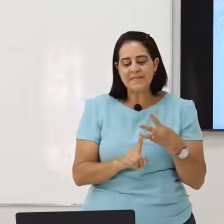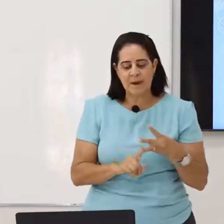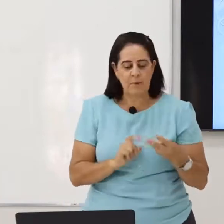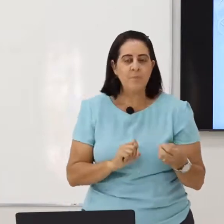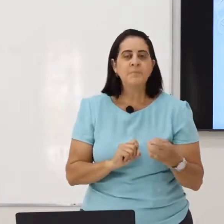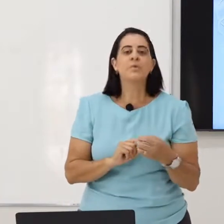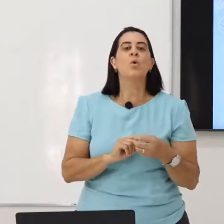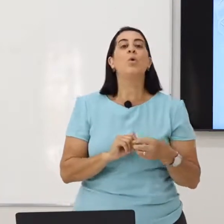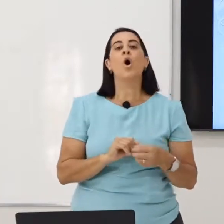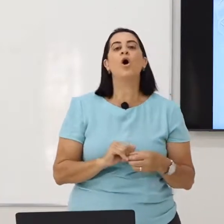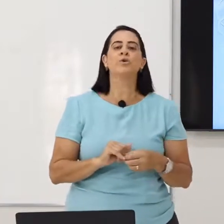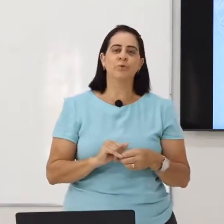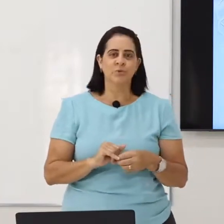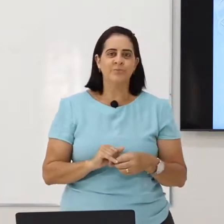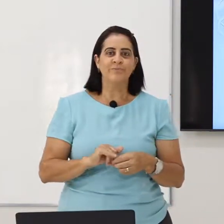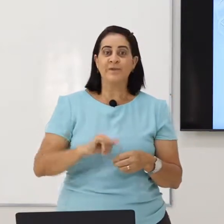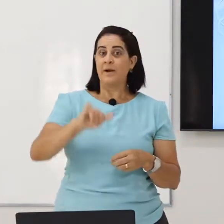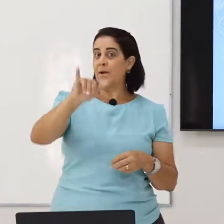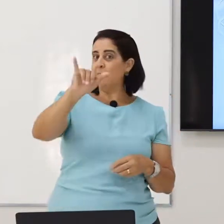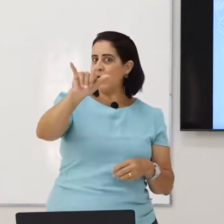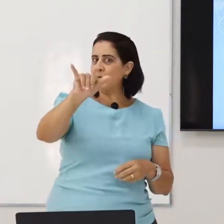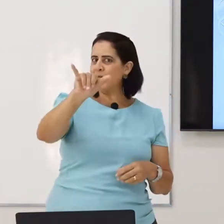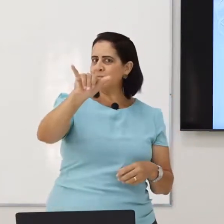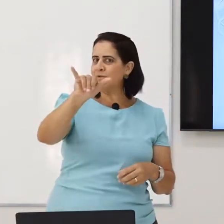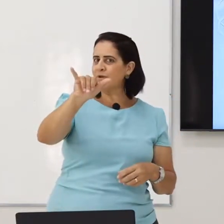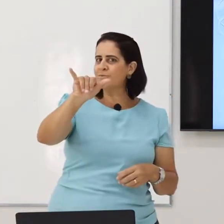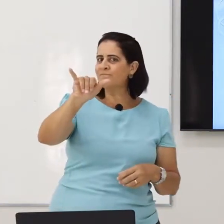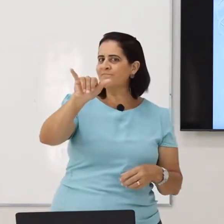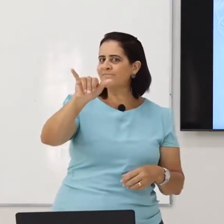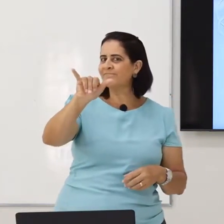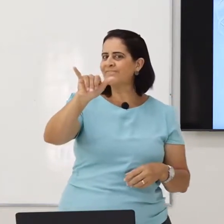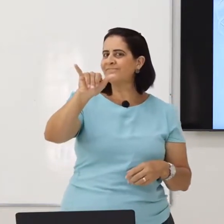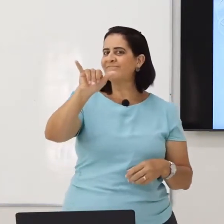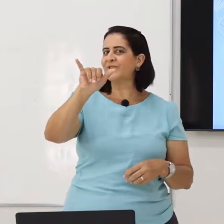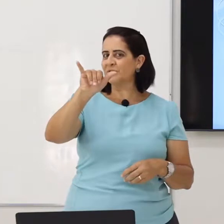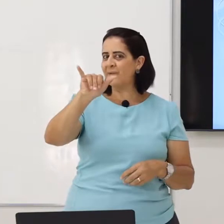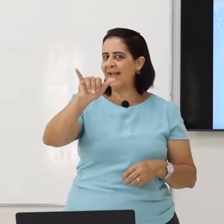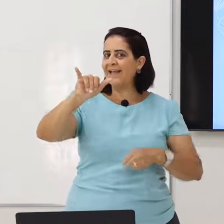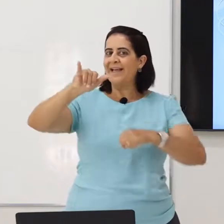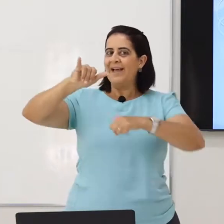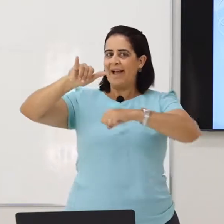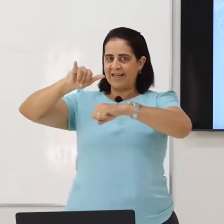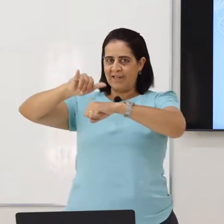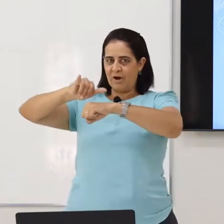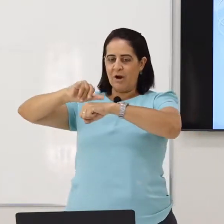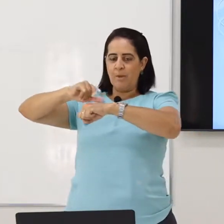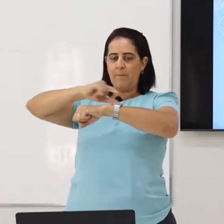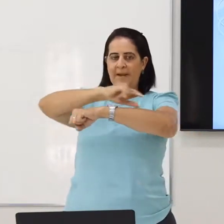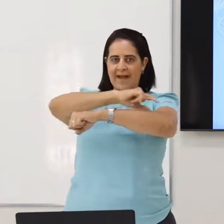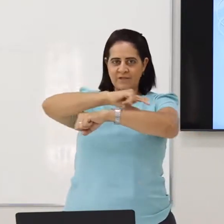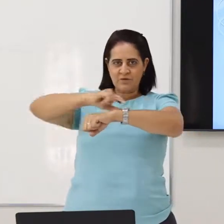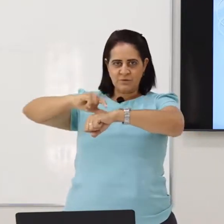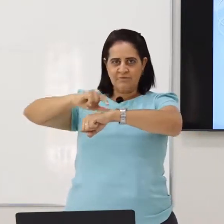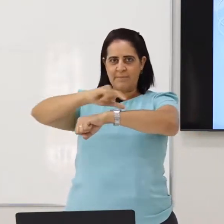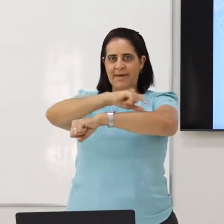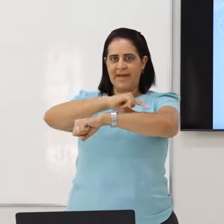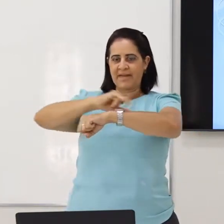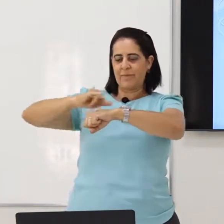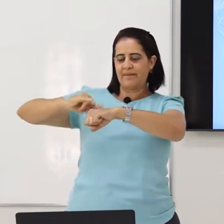sinal, gordo. Mão em Y, tudo bem? Aqui, ó, o braço, vai pegar aqui o